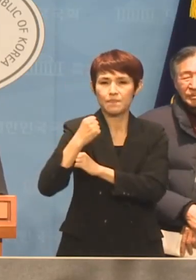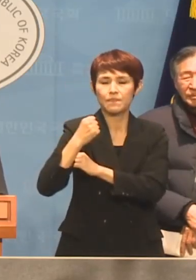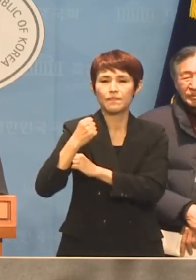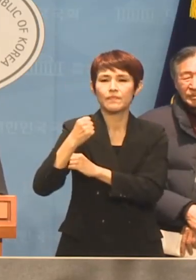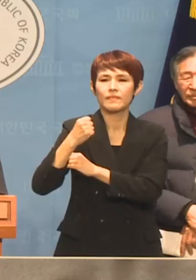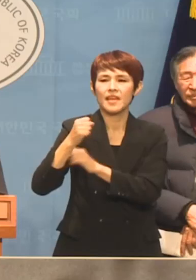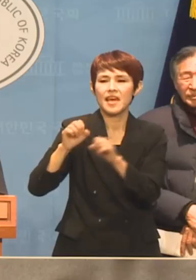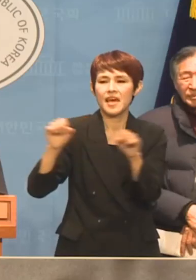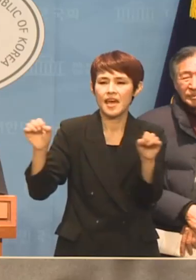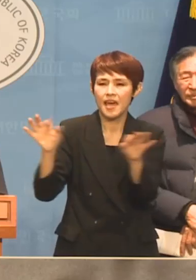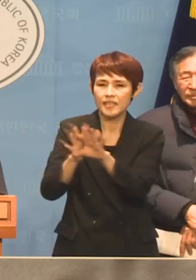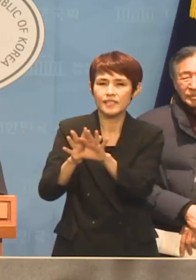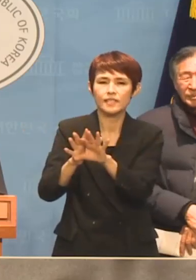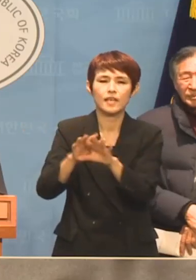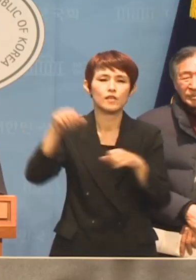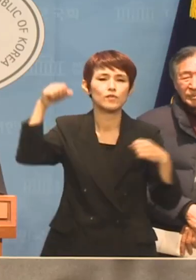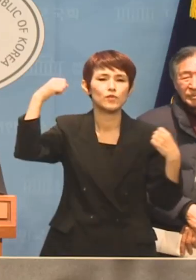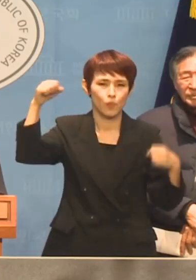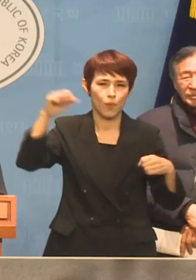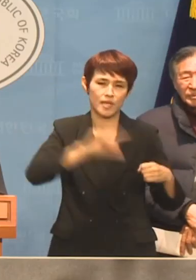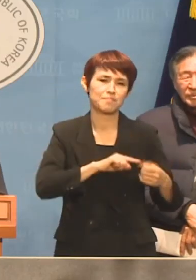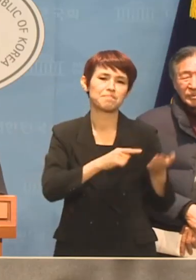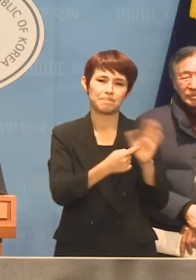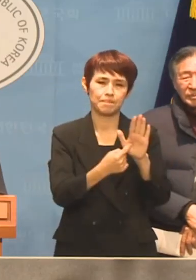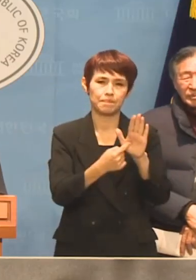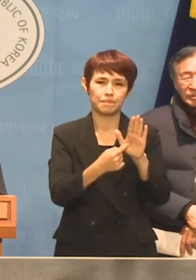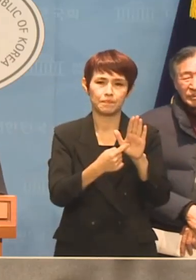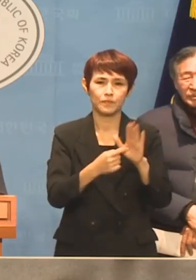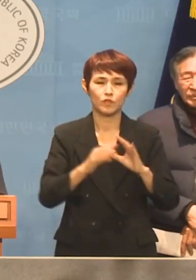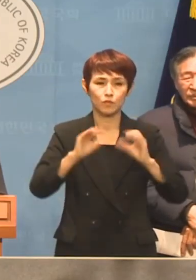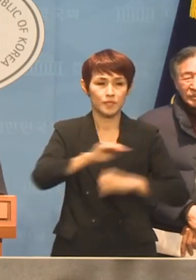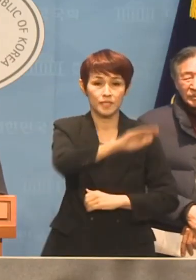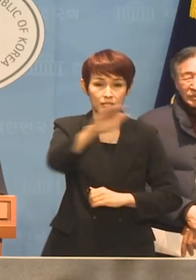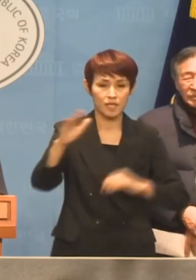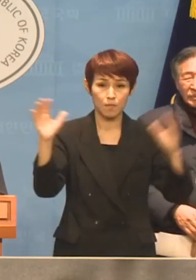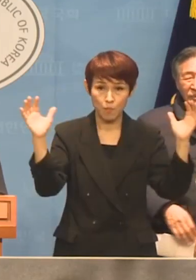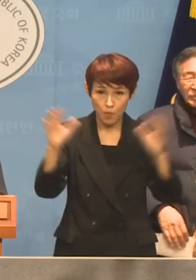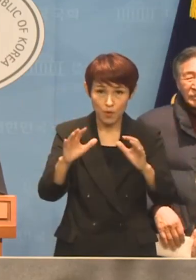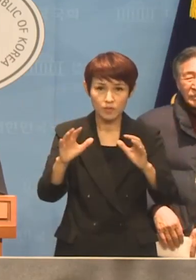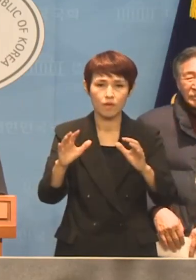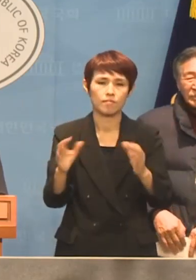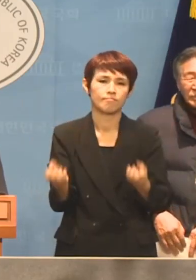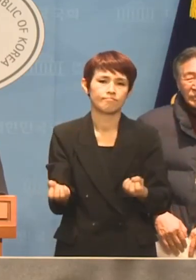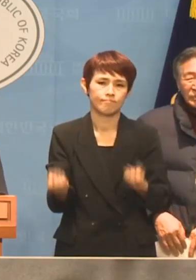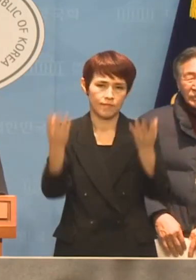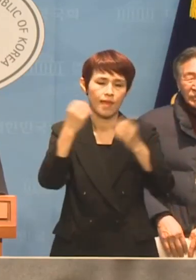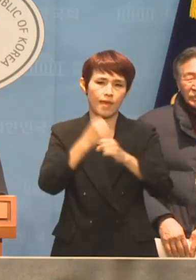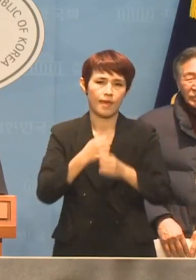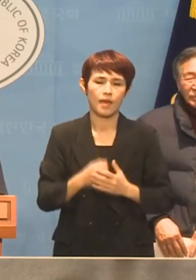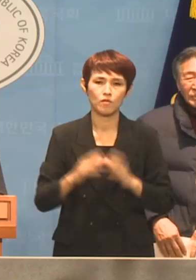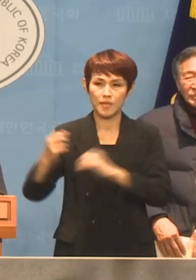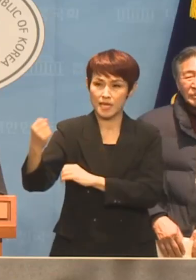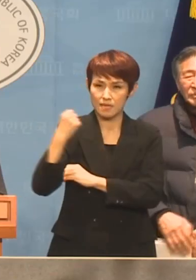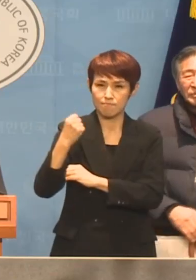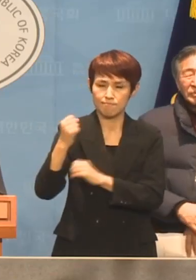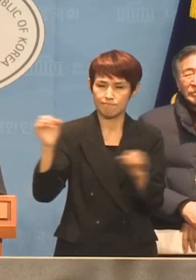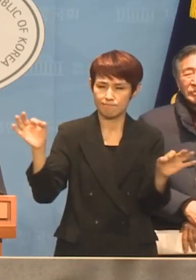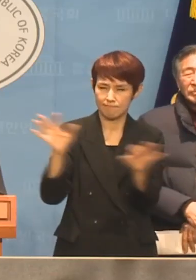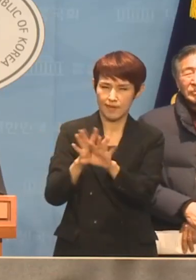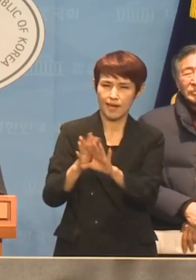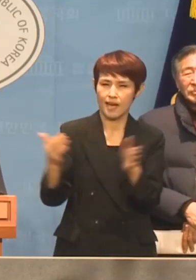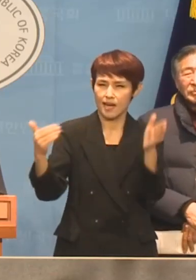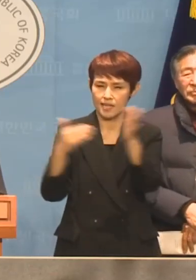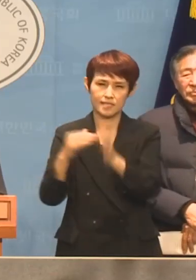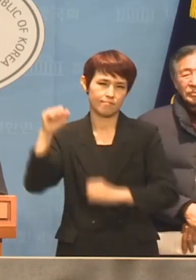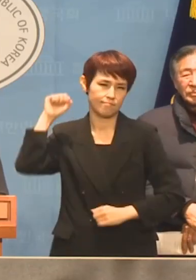지었습니다. 그래서 문화예술인들과 민주시민들이 모여서 이 국민의힘이 해체될 때까지 목소리를